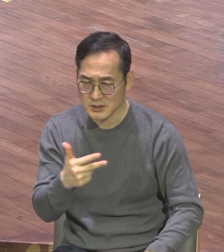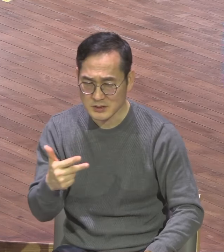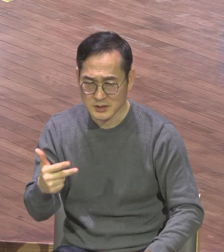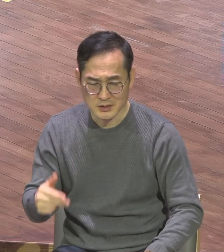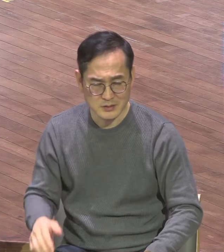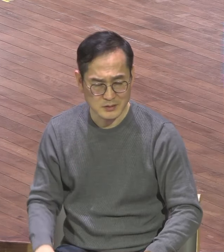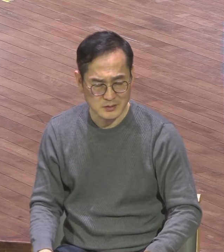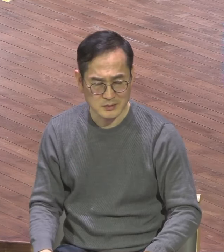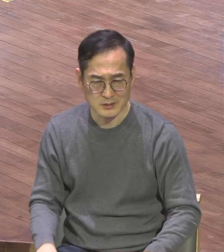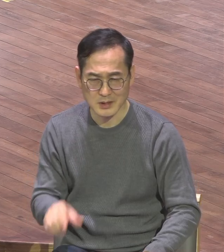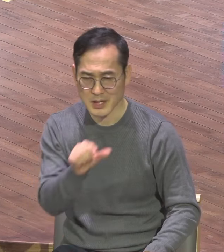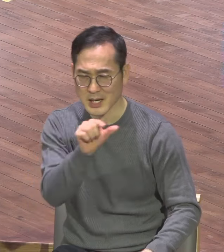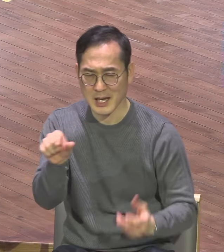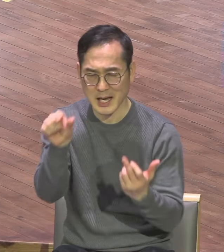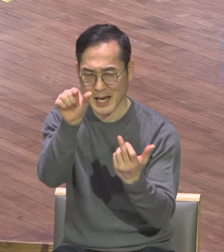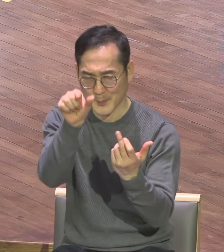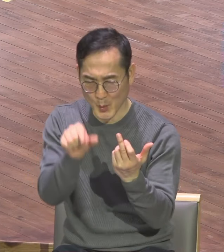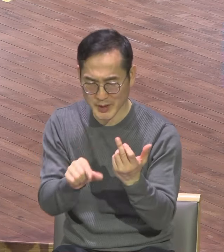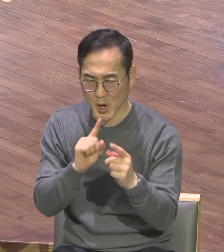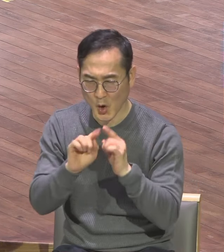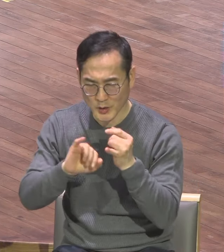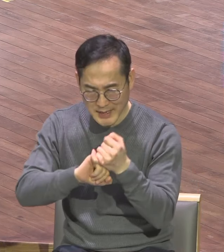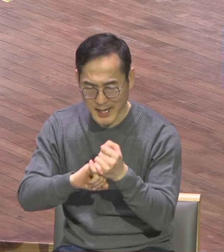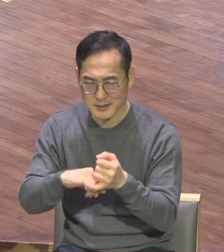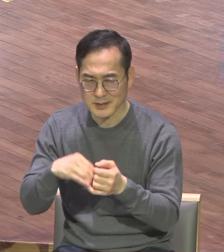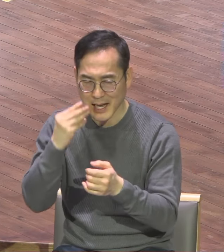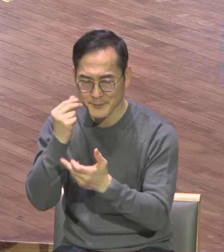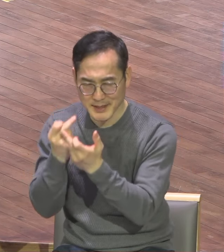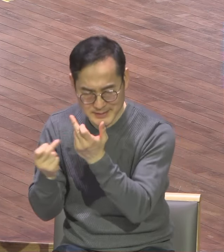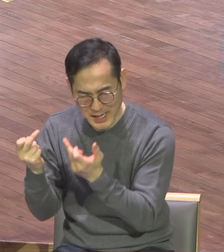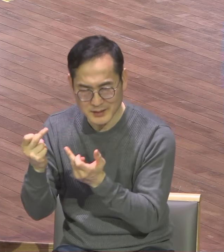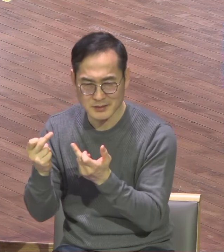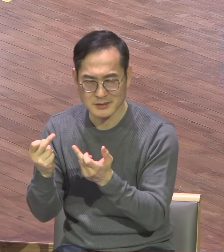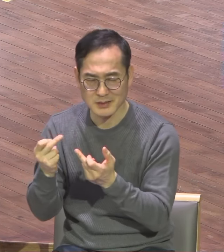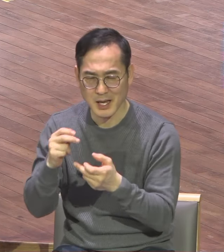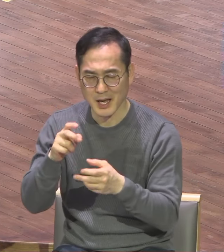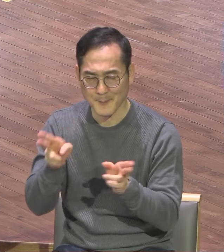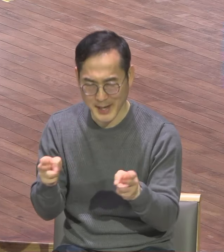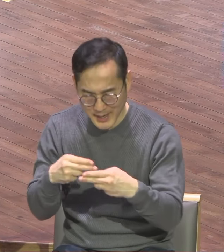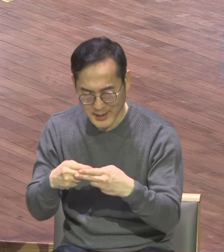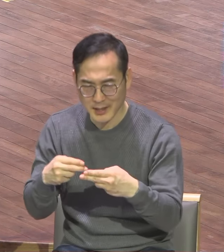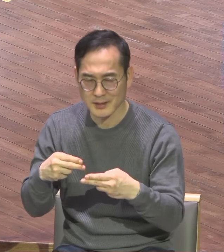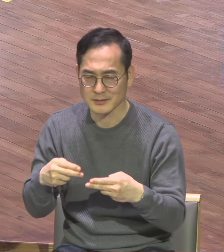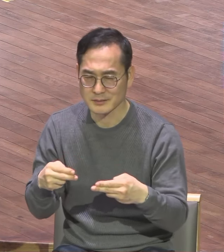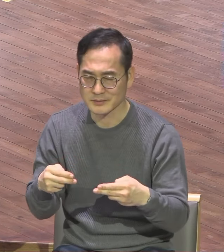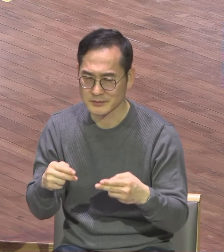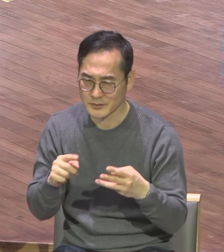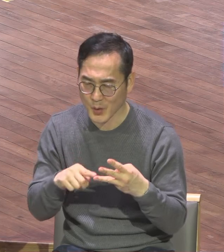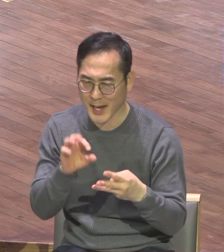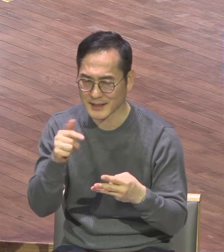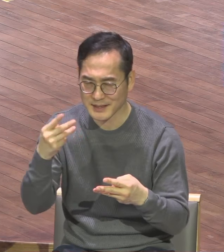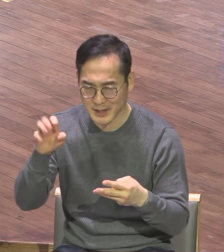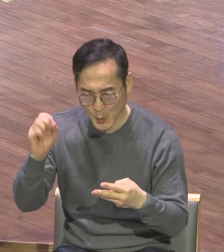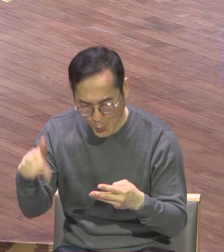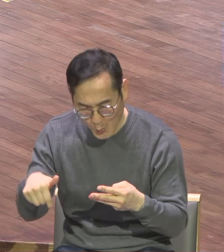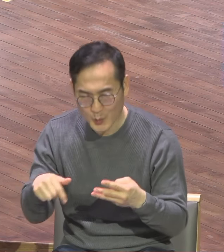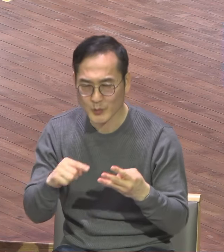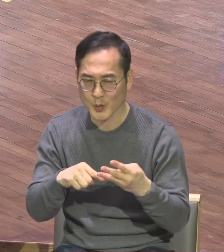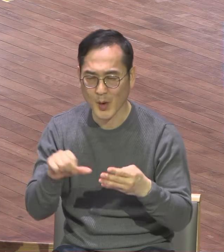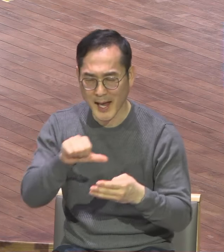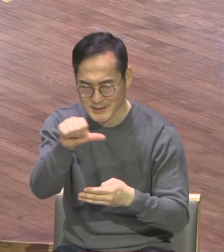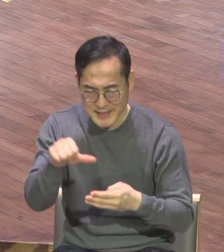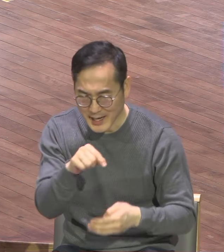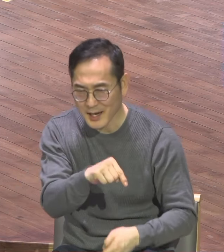감난 갈보리 언약, 감난산, 마가다르빵, 안디옥,